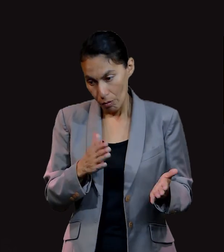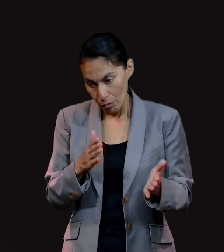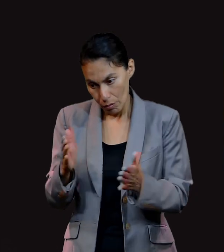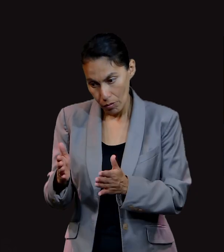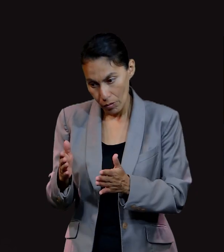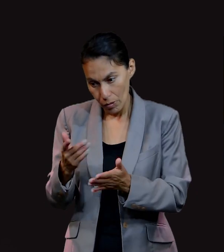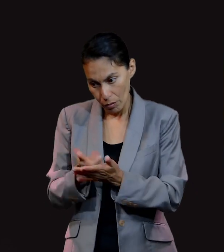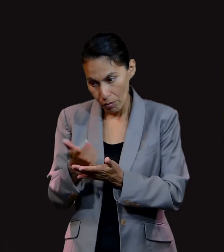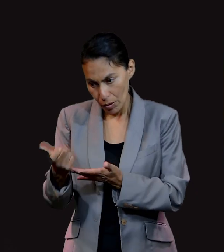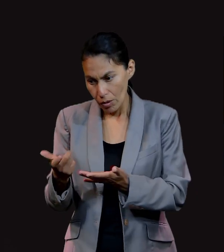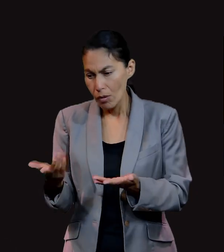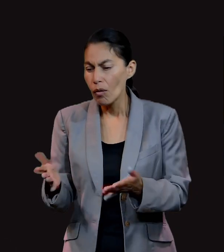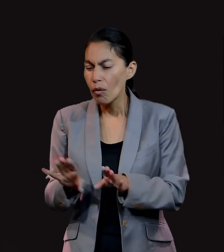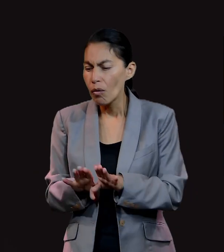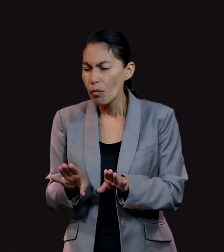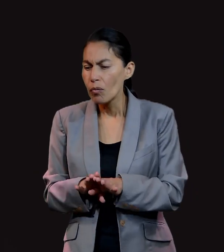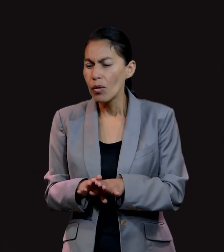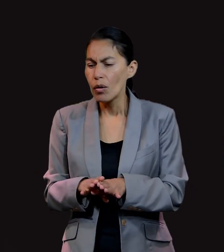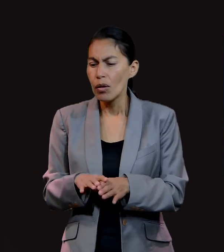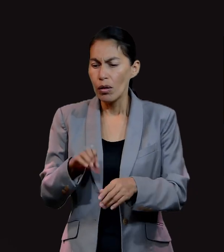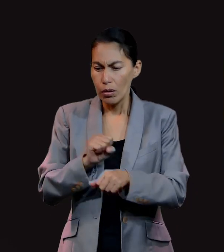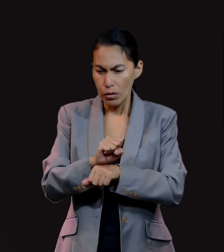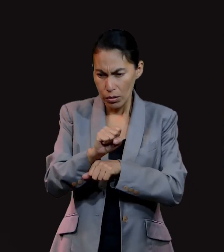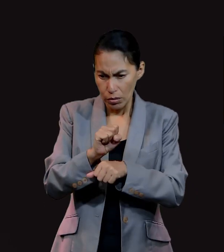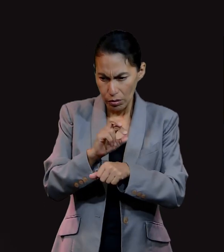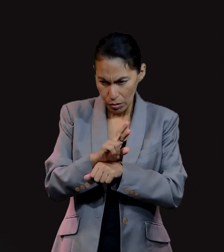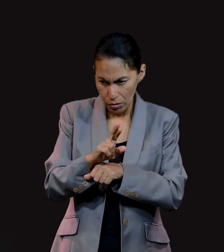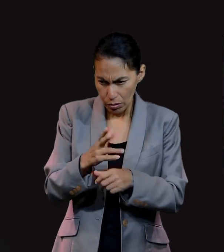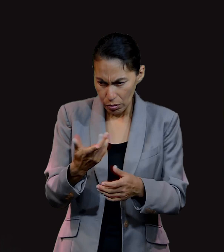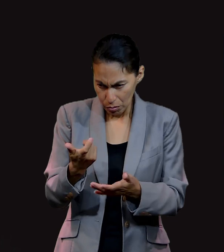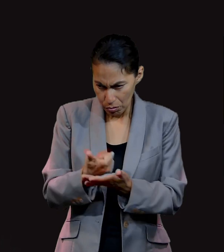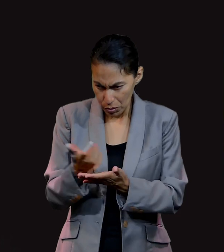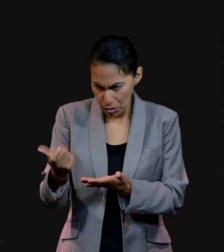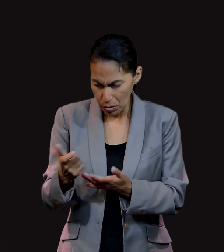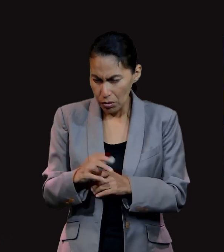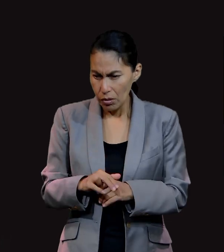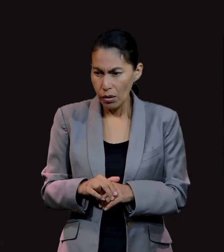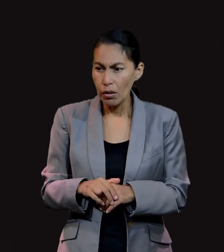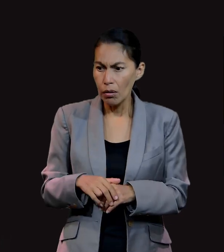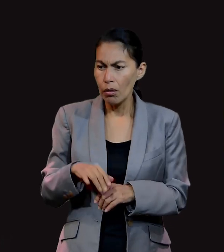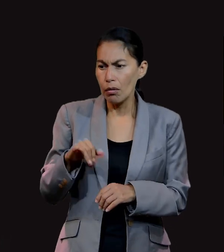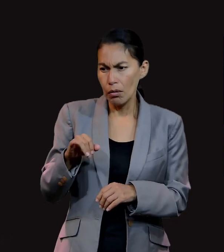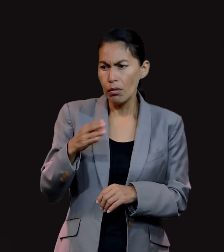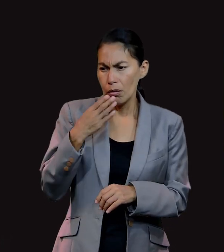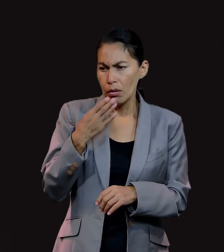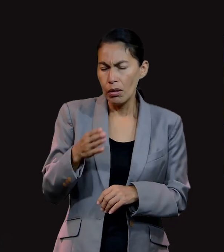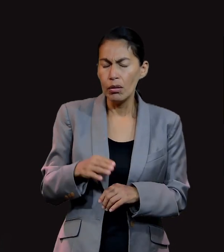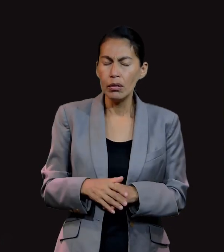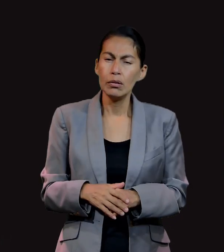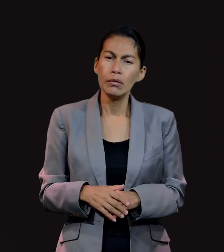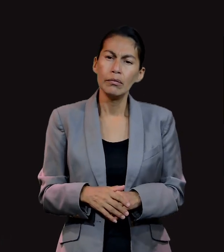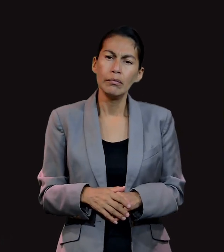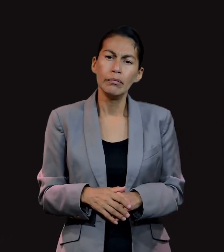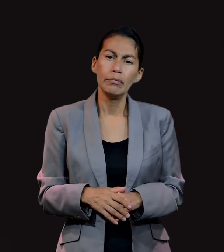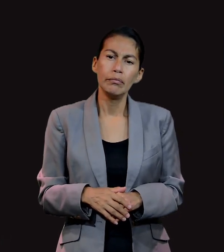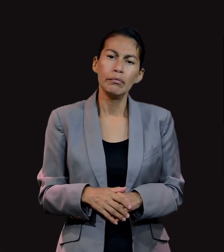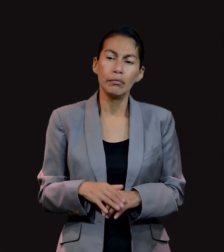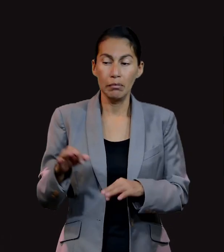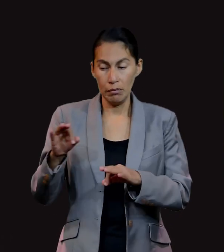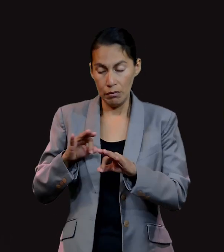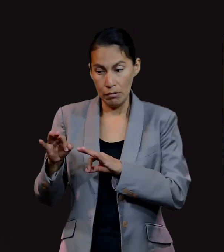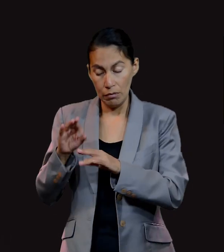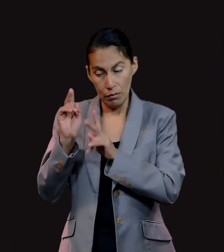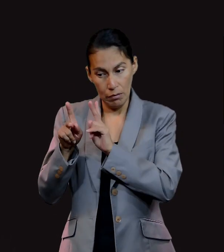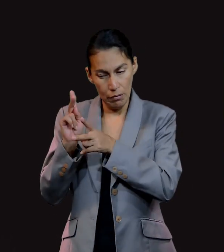ellos me dijeron ¿le podemos hacer un plan de pago? se lo podemos mandar a cobrar el salvador y entonces yo le dije está bien